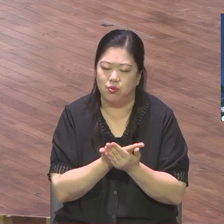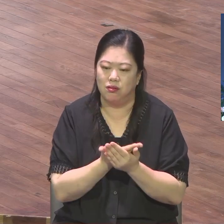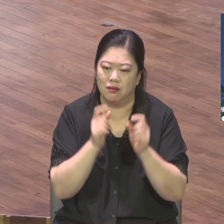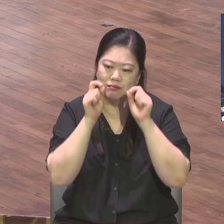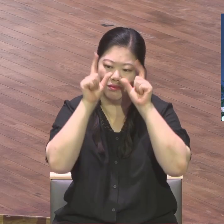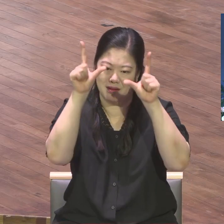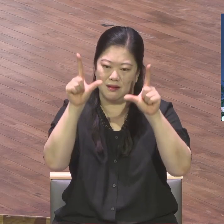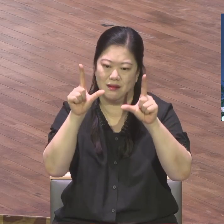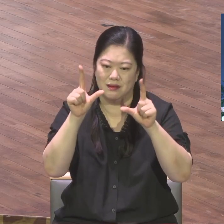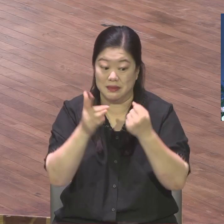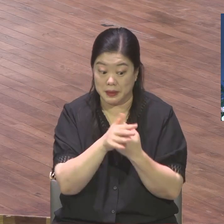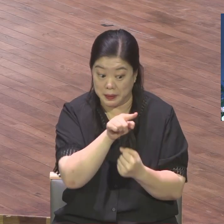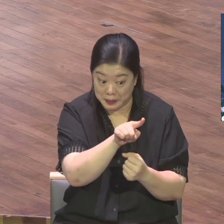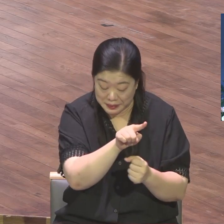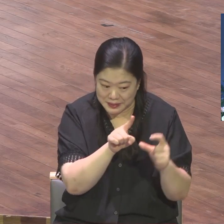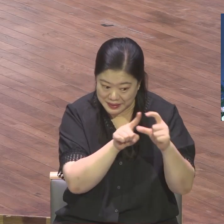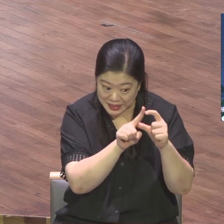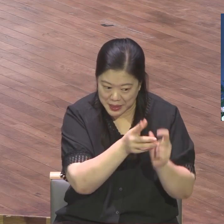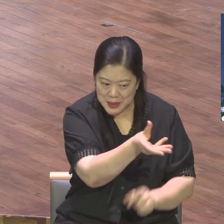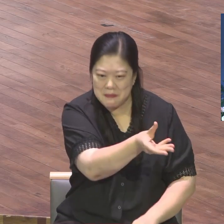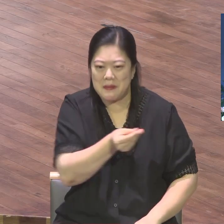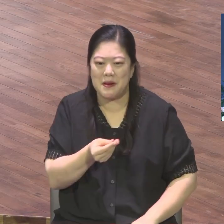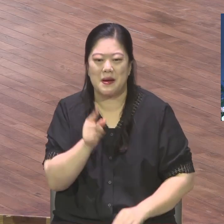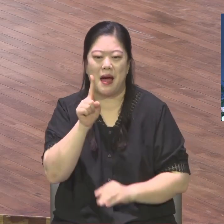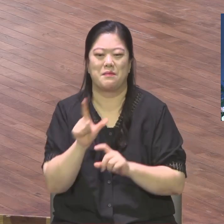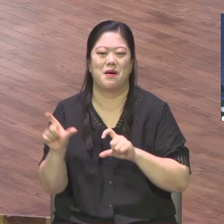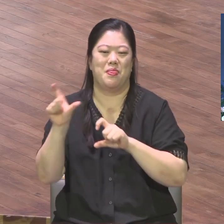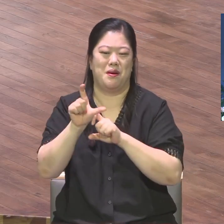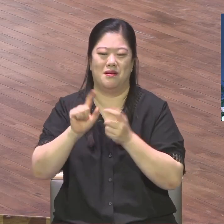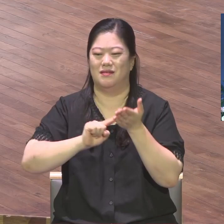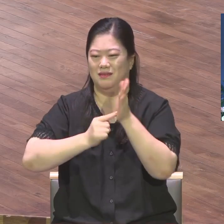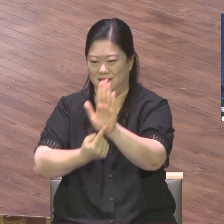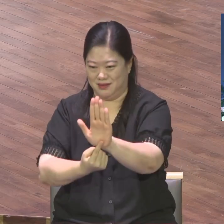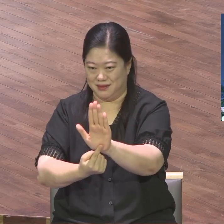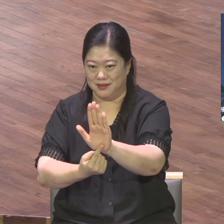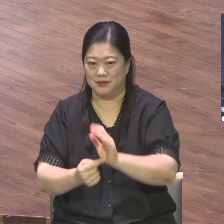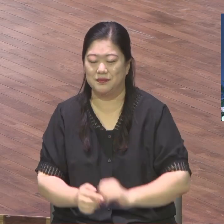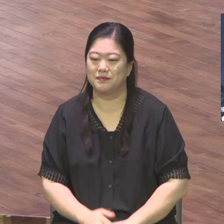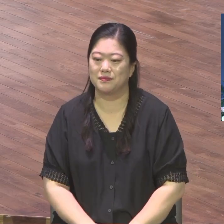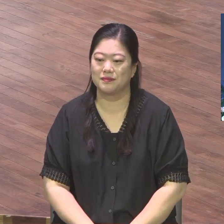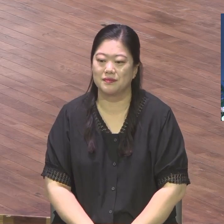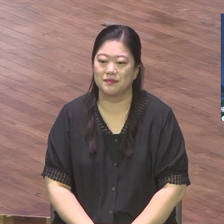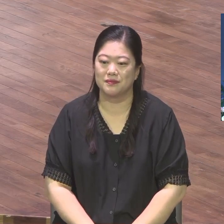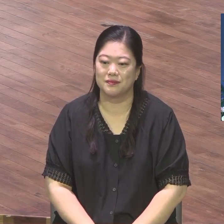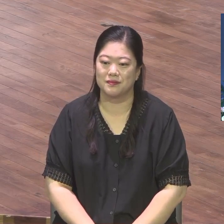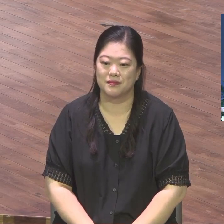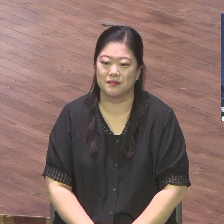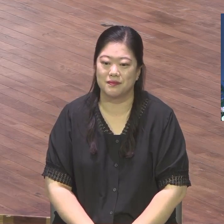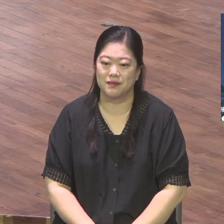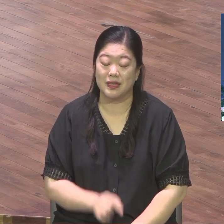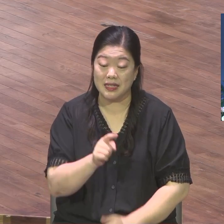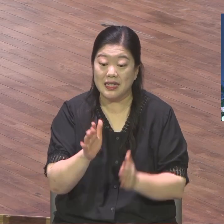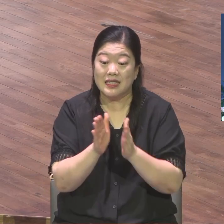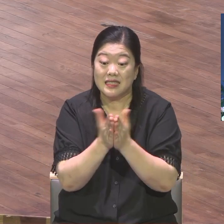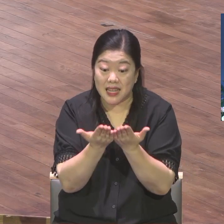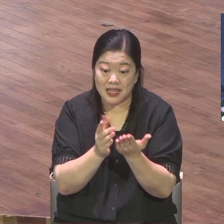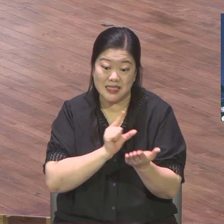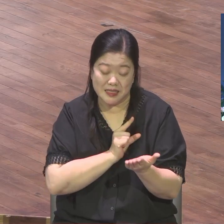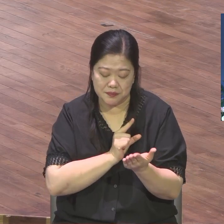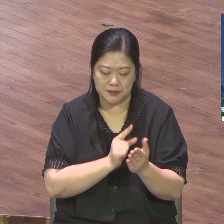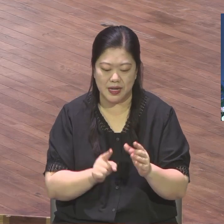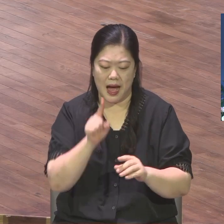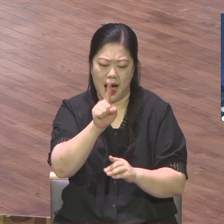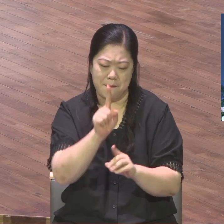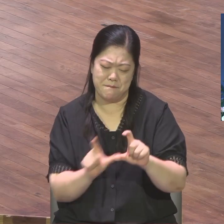더 여기 아이들을 얻어가지고 The Power of One More라는 책이 있는데 이 책이 제목이요.